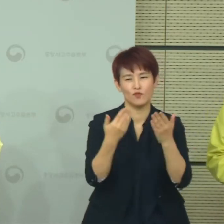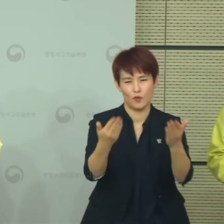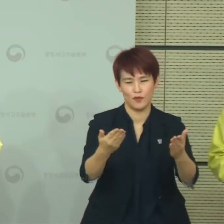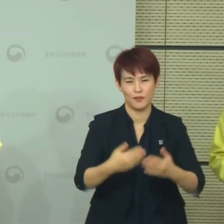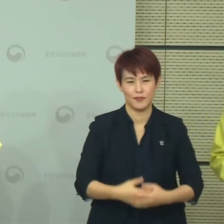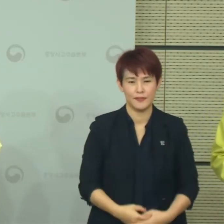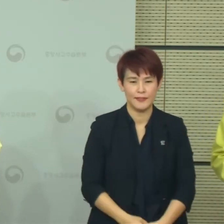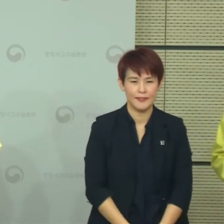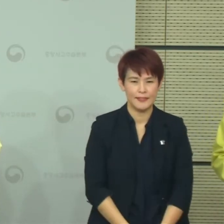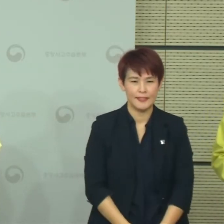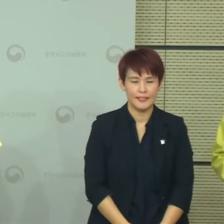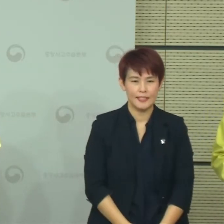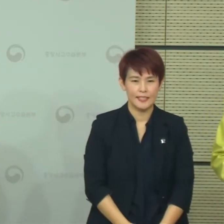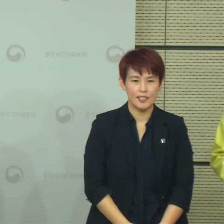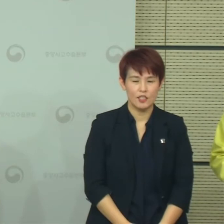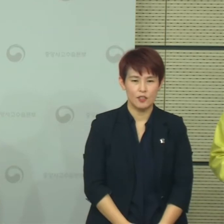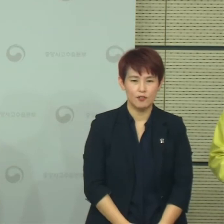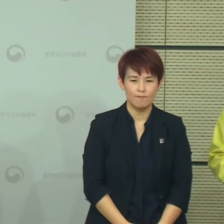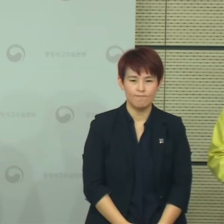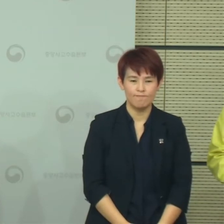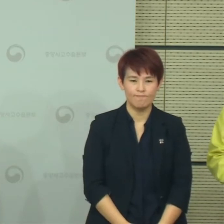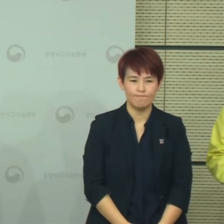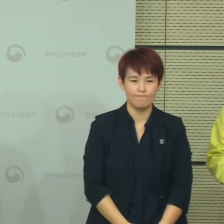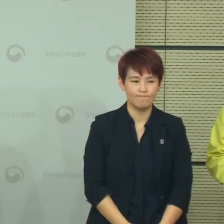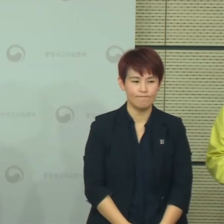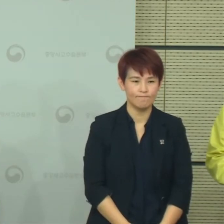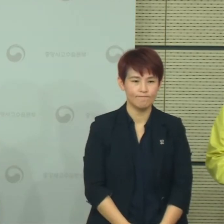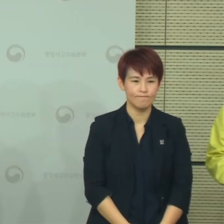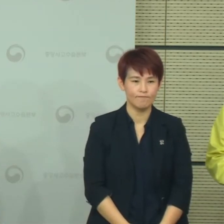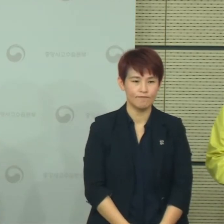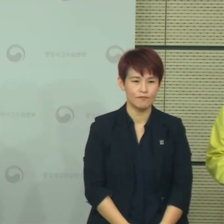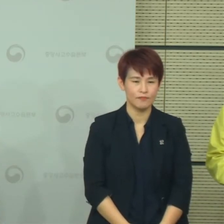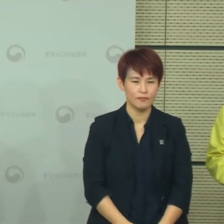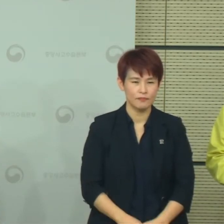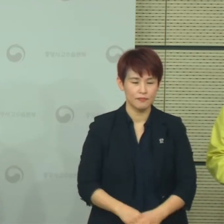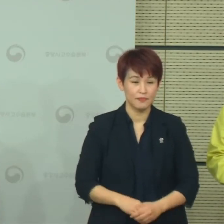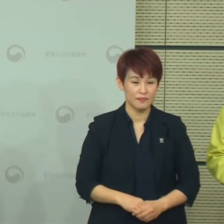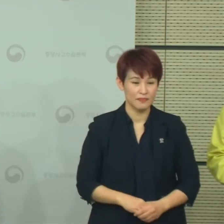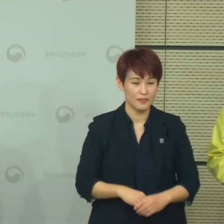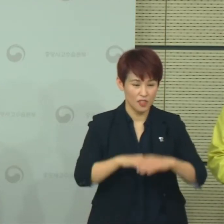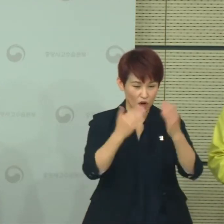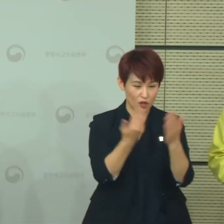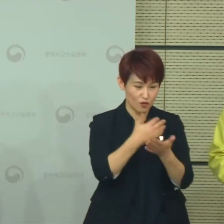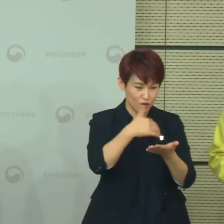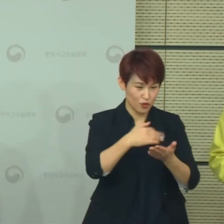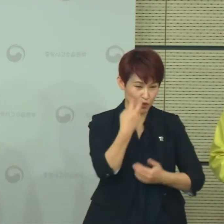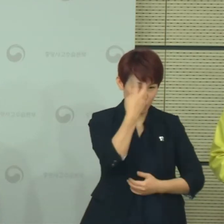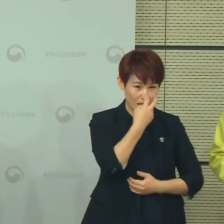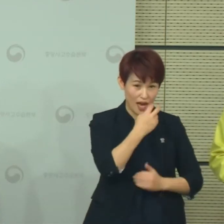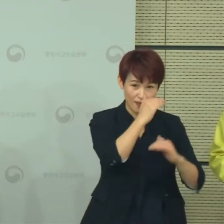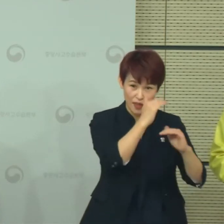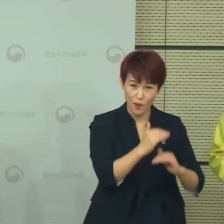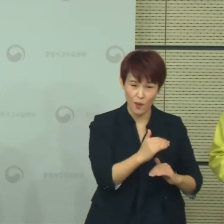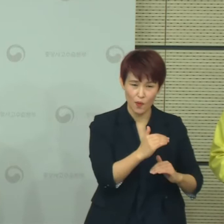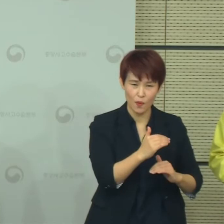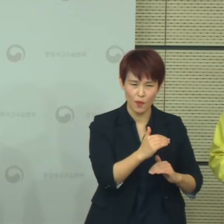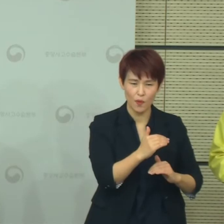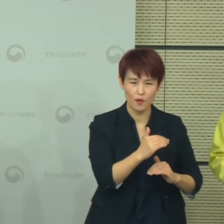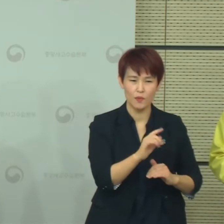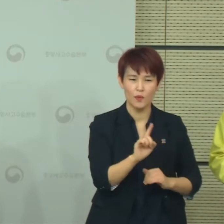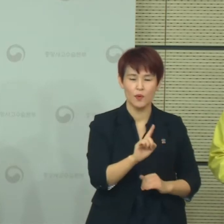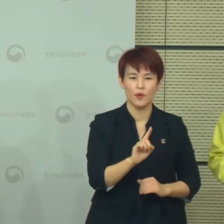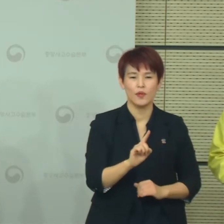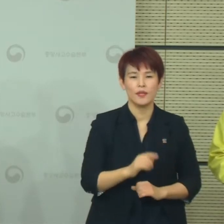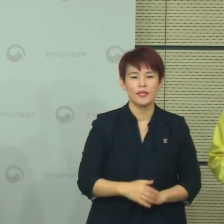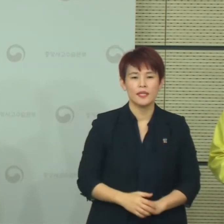있다라는 점 말씀드리고요. 그 말씀하신 대로 전수 조사에 대한 계획은 우선적으로는